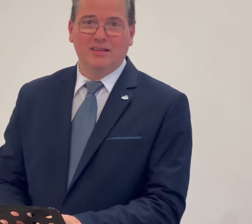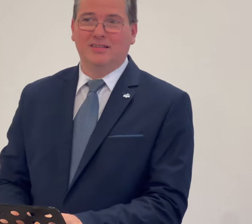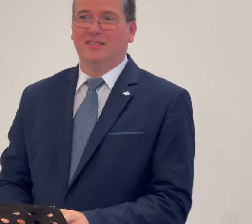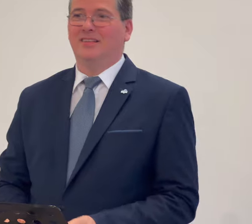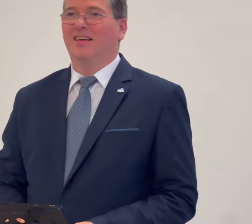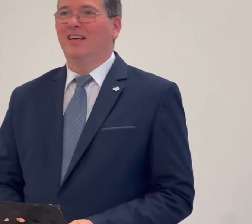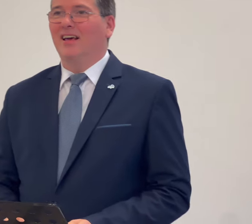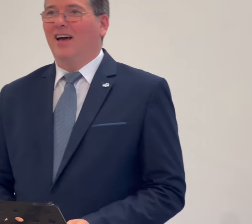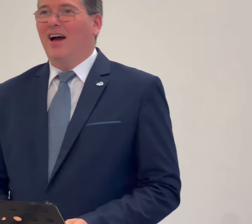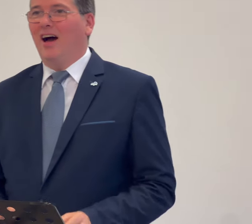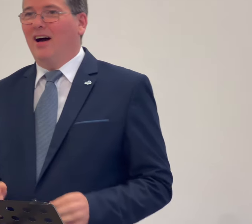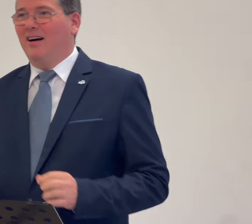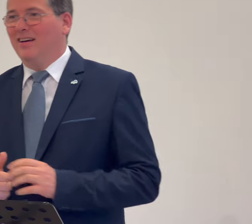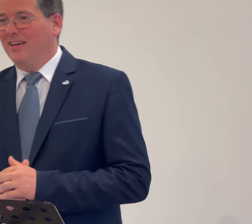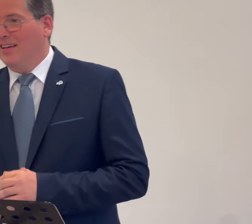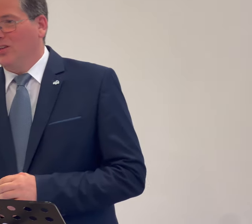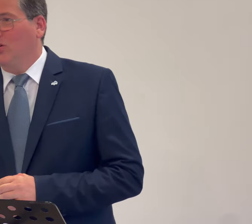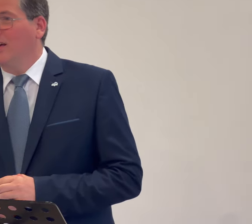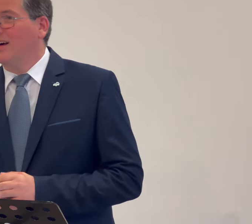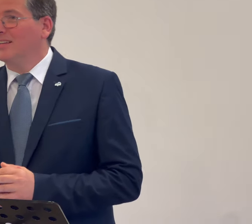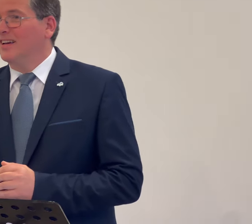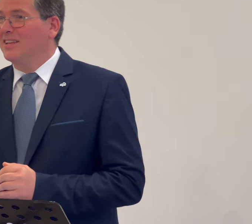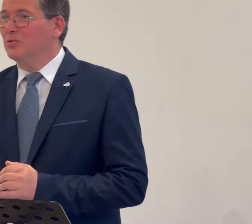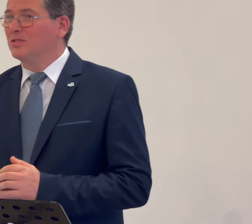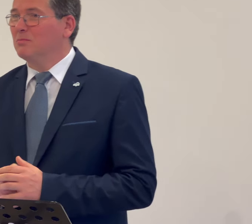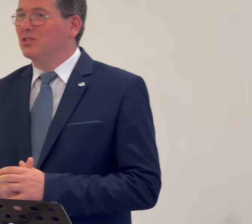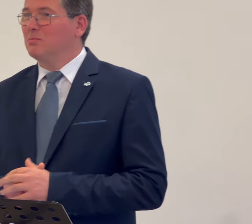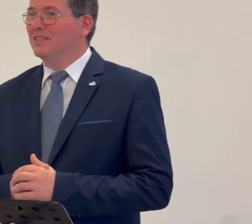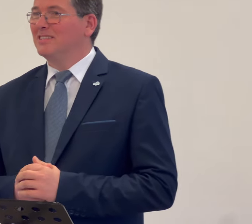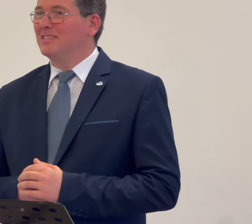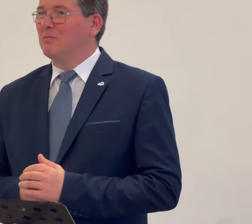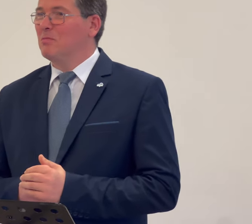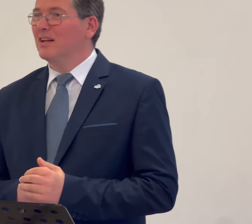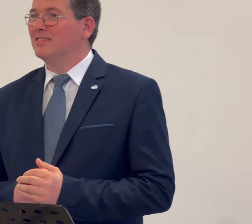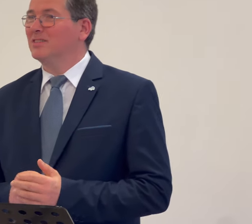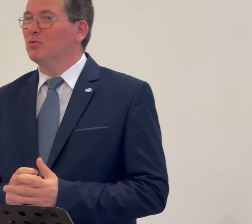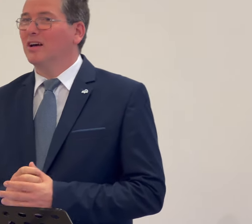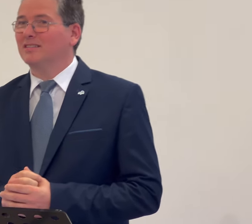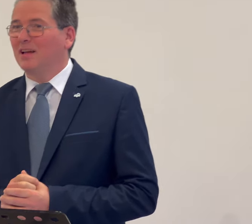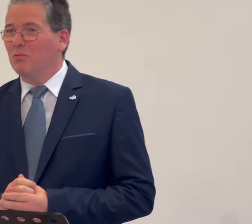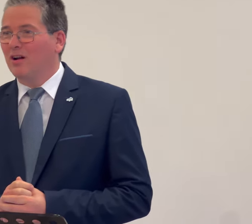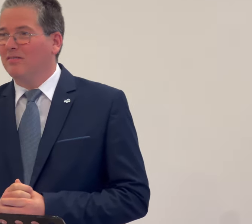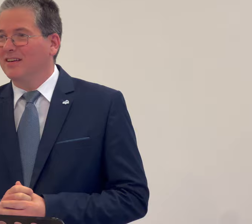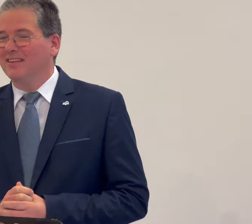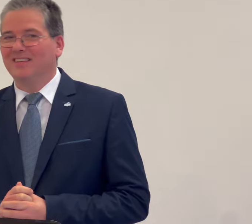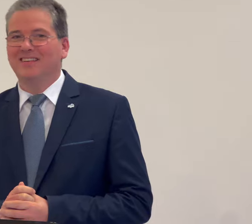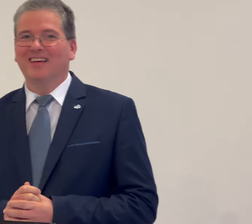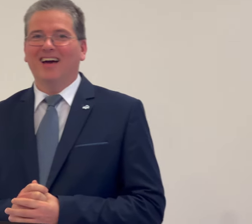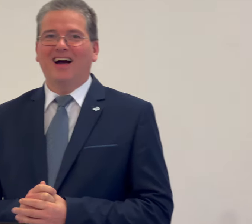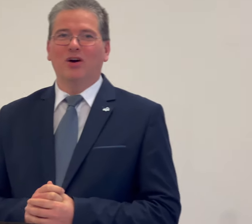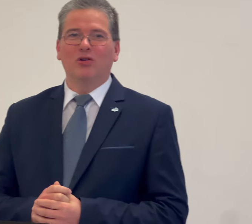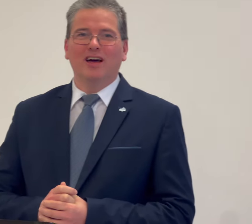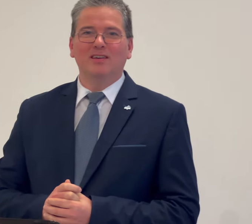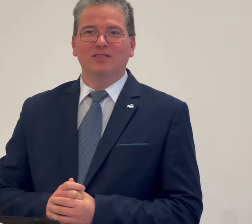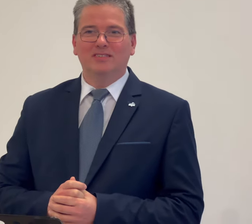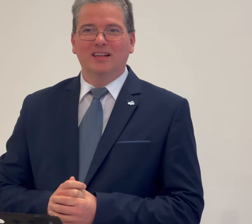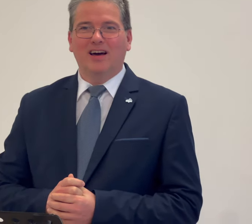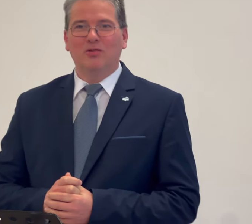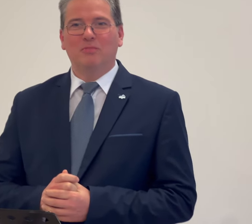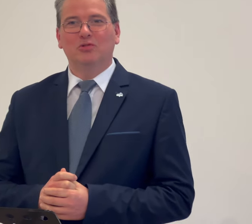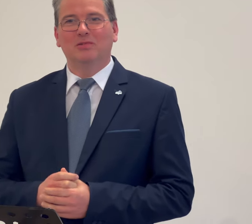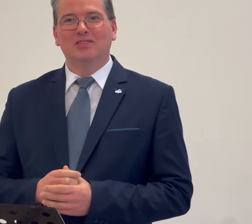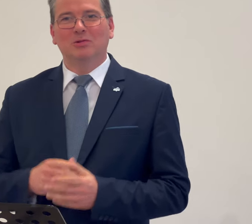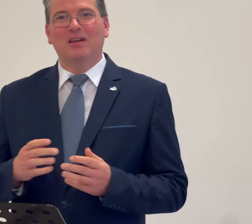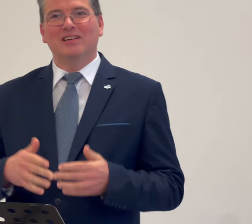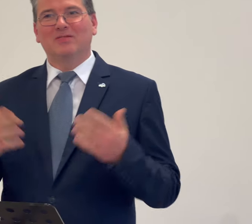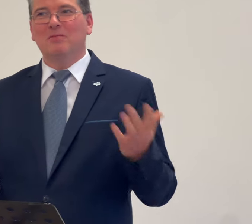záludné. A tohle kázání už jsem před měsícem měl sice u nás na Moravě, ale online vysíláno,